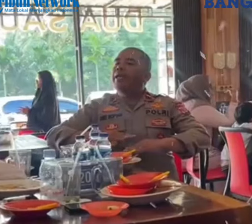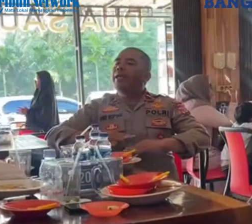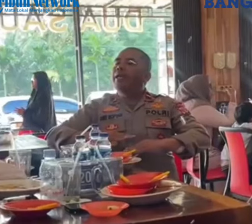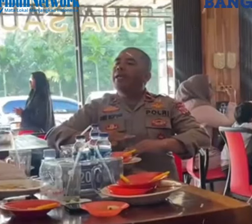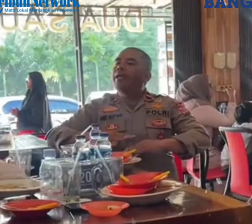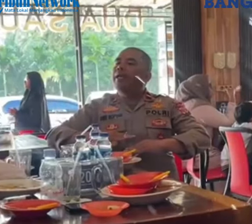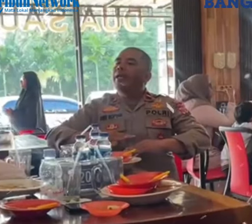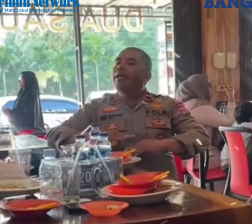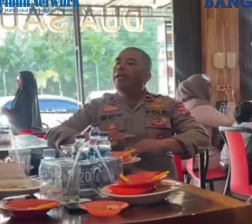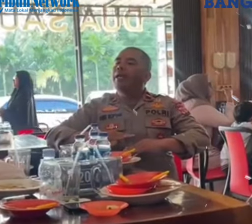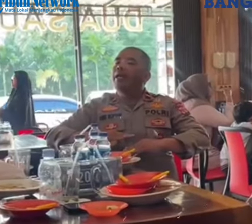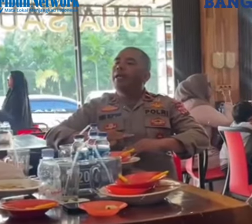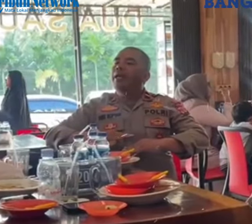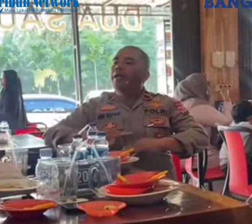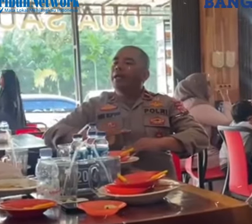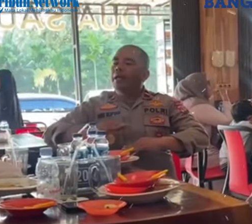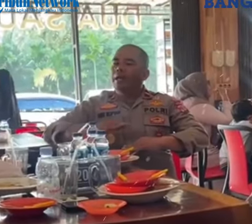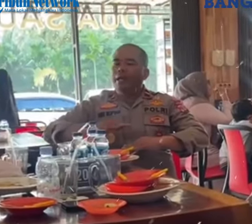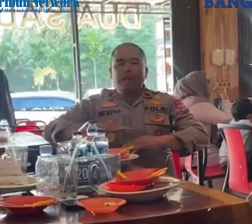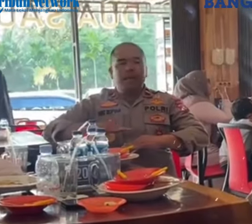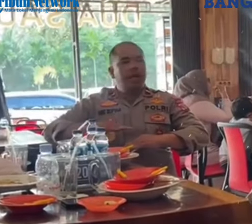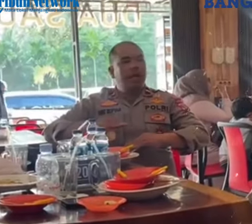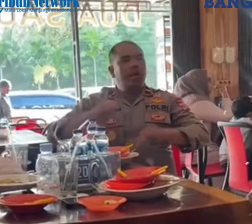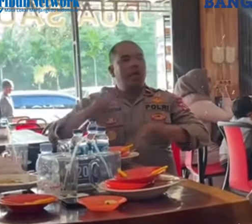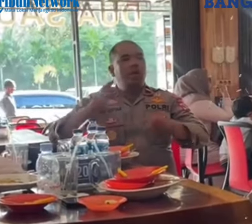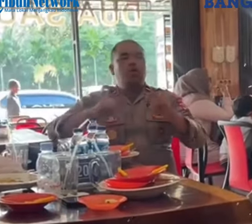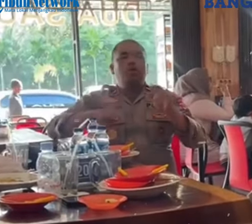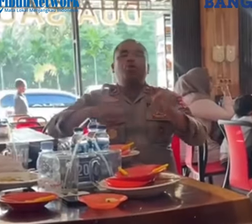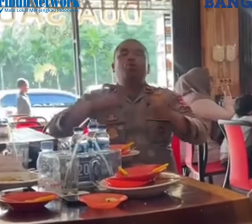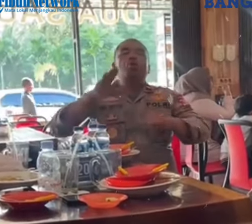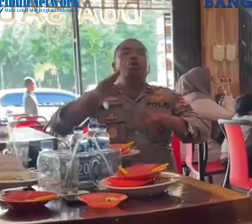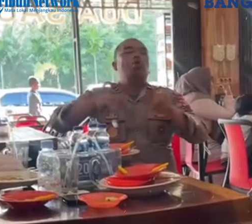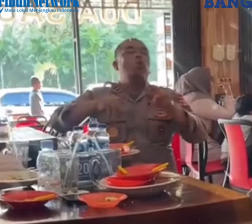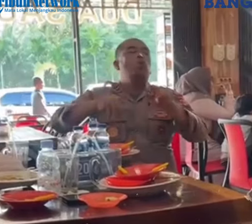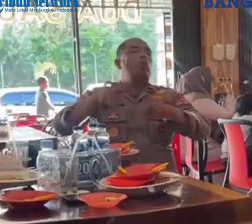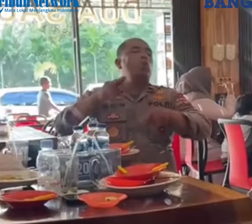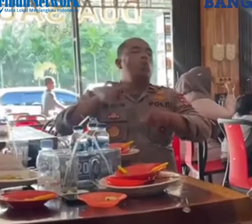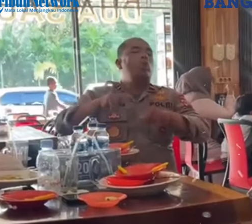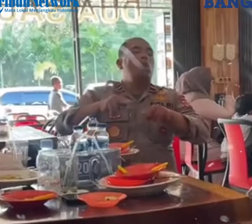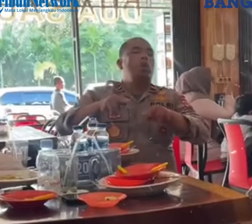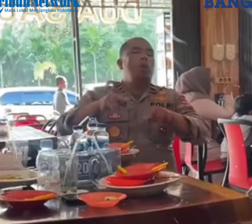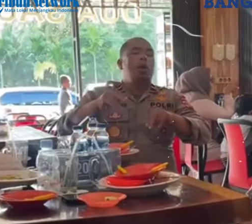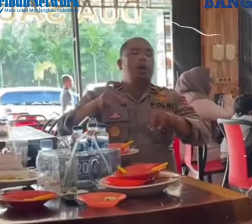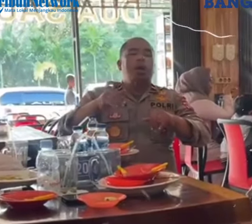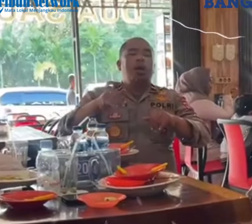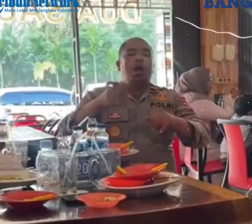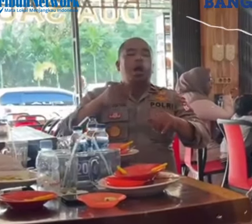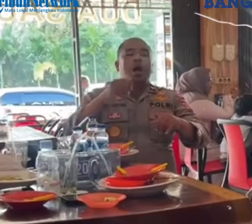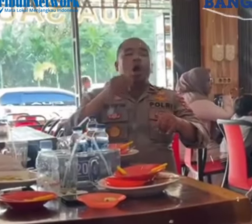terus menebar kebaikan. Video tersebut sebelumnya juga telah diposting oleh akun TikTok Safrizal7562 yang diduga